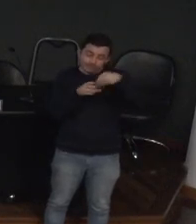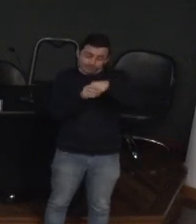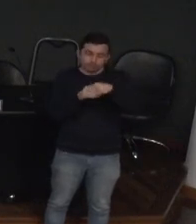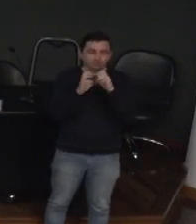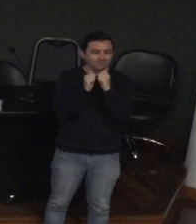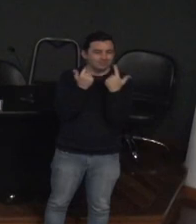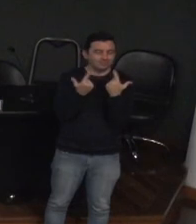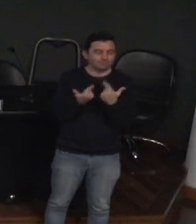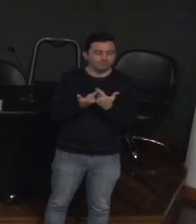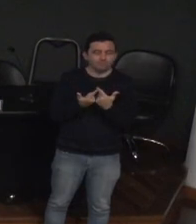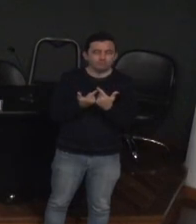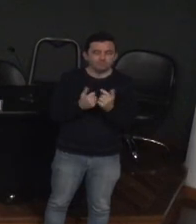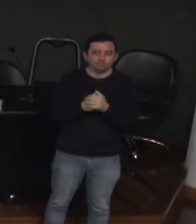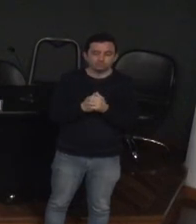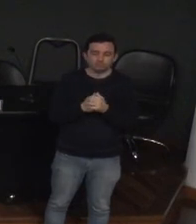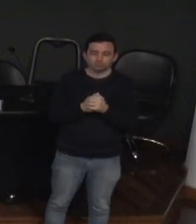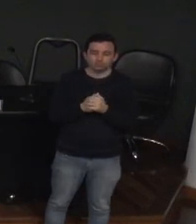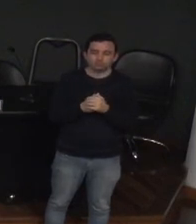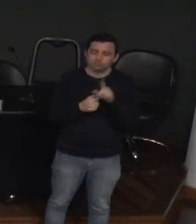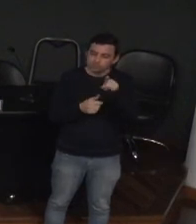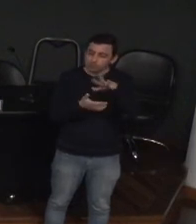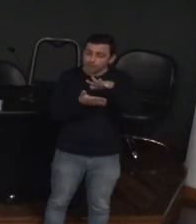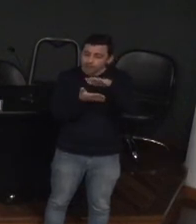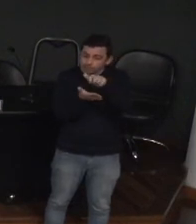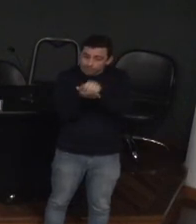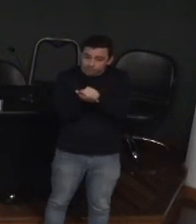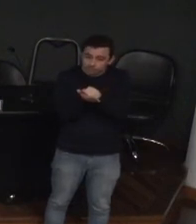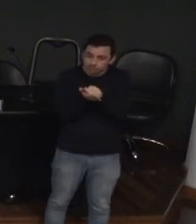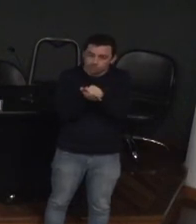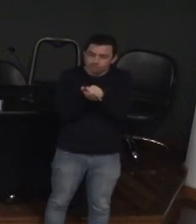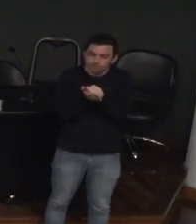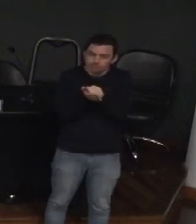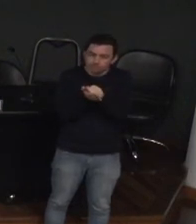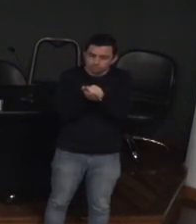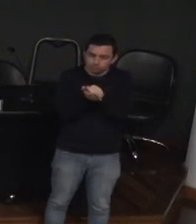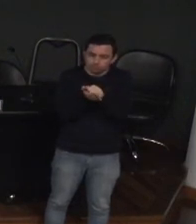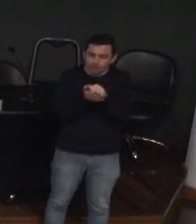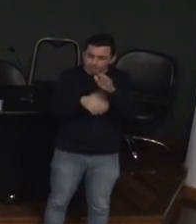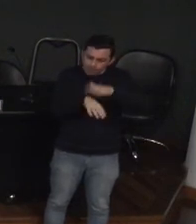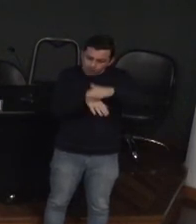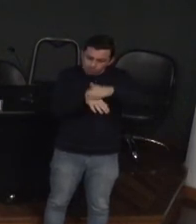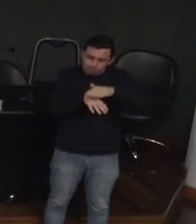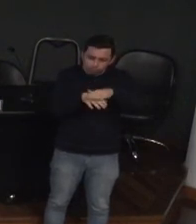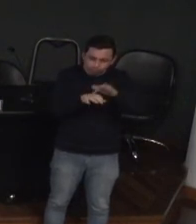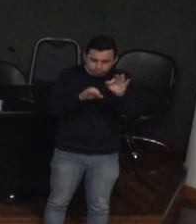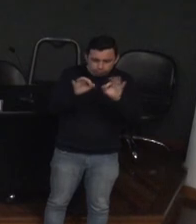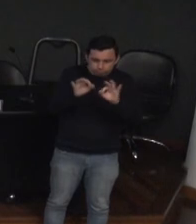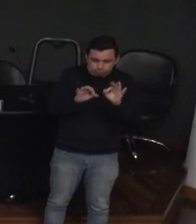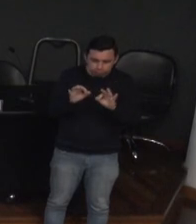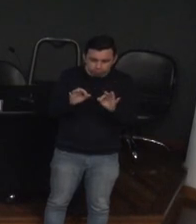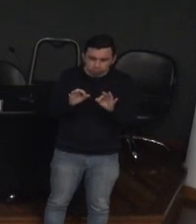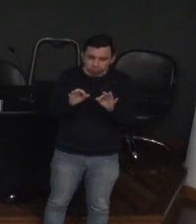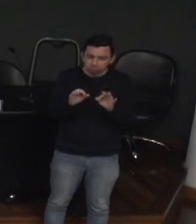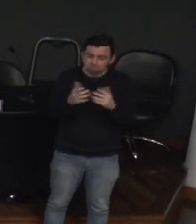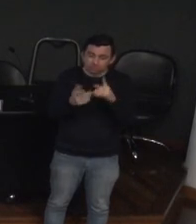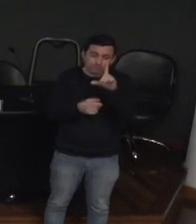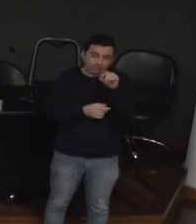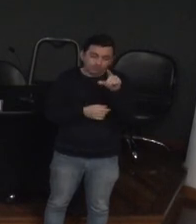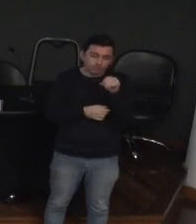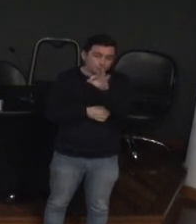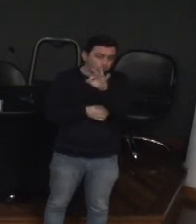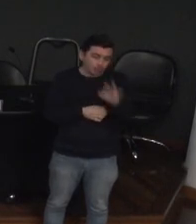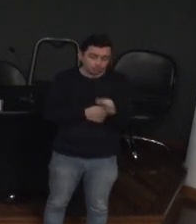Assembleia. Mas esse cadastramento... Da maneira como ele é realizado 100% de